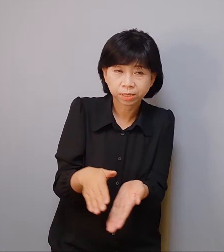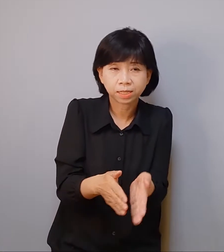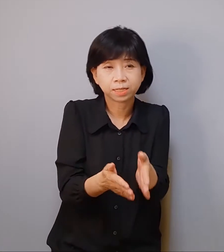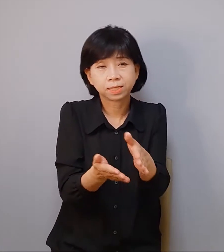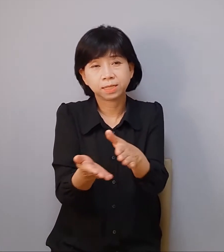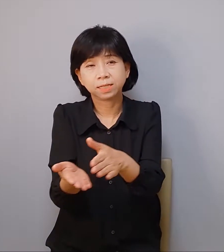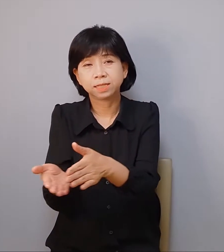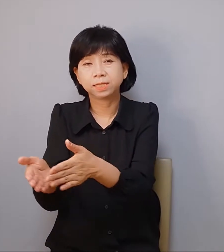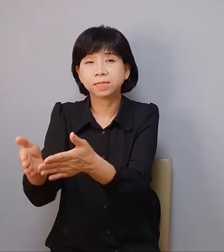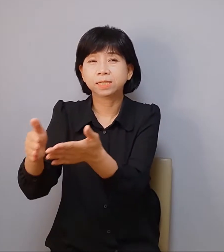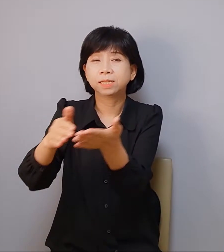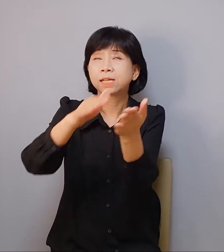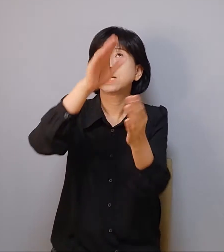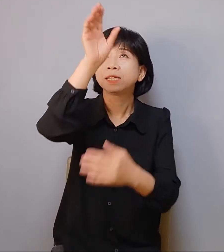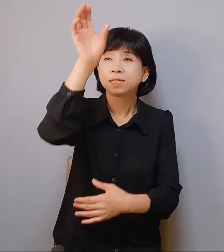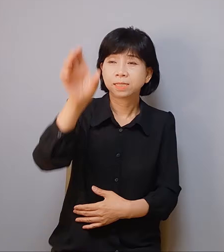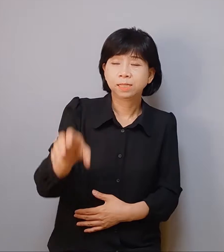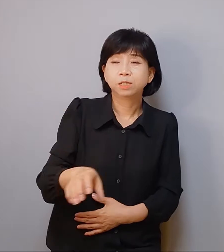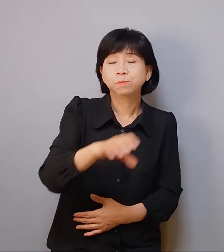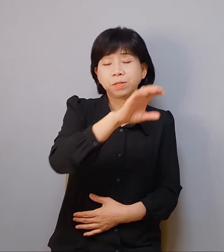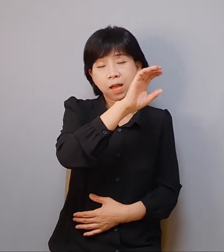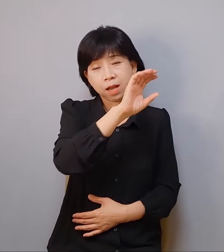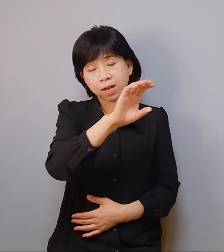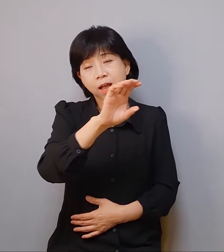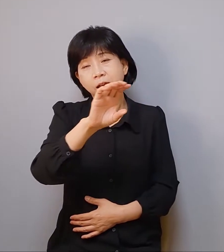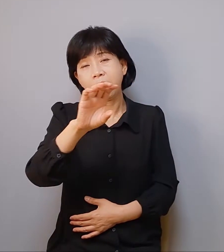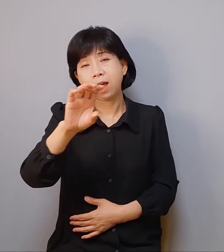좁은 길은